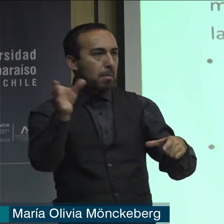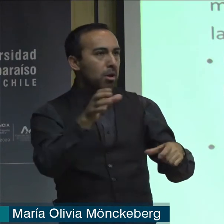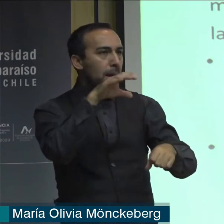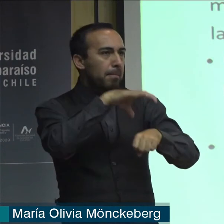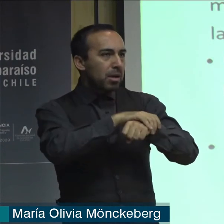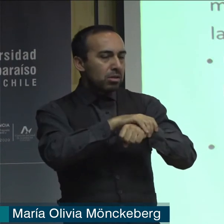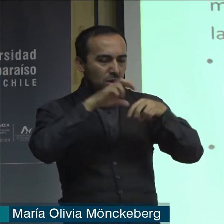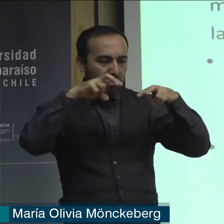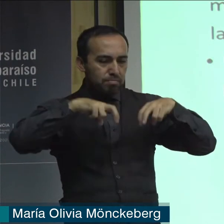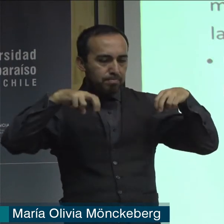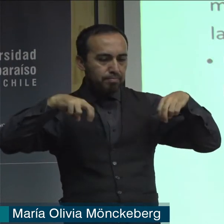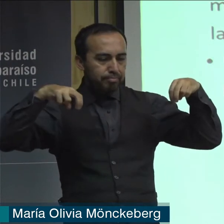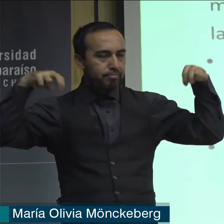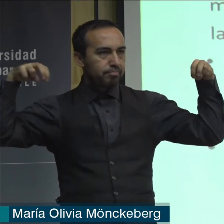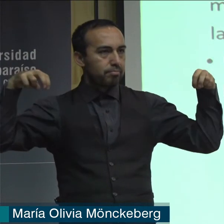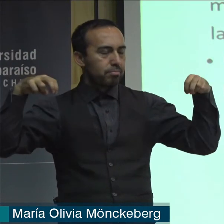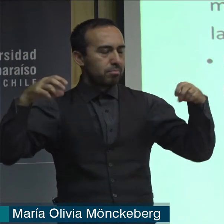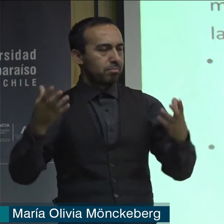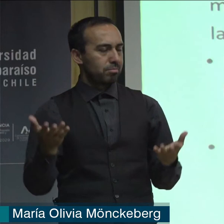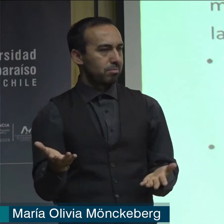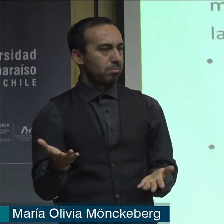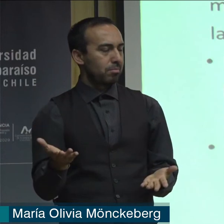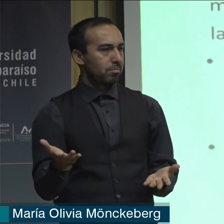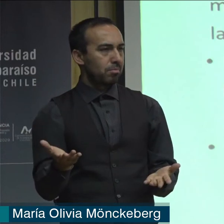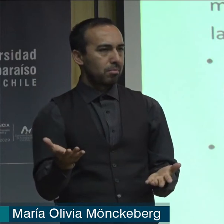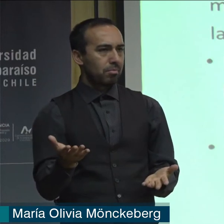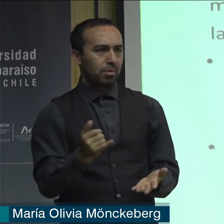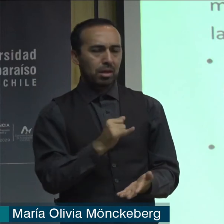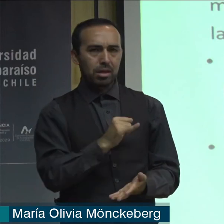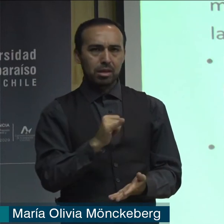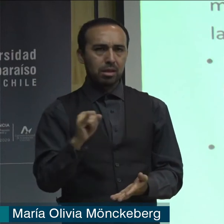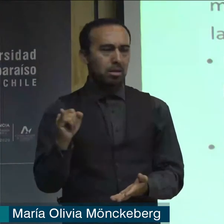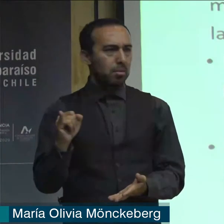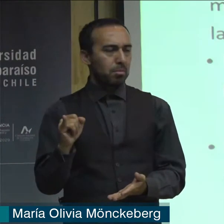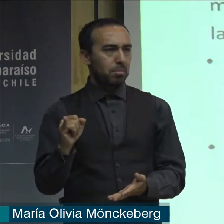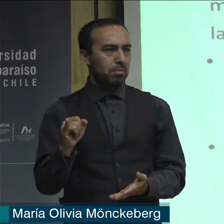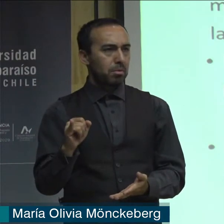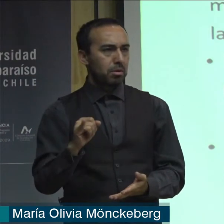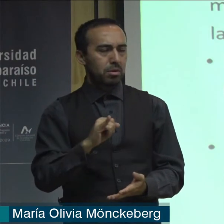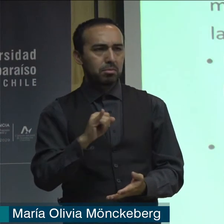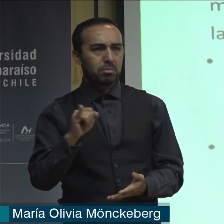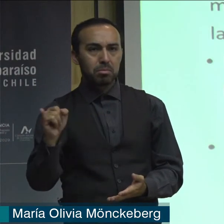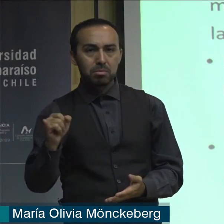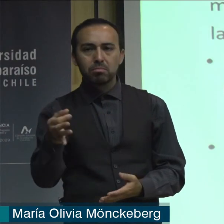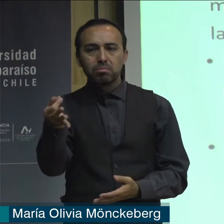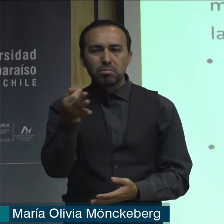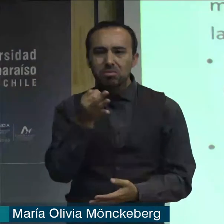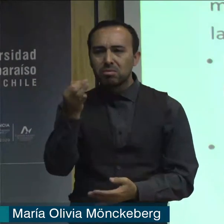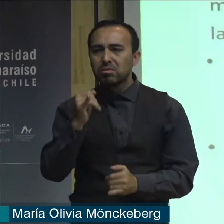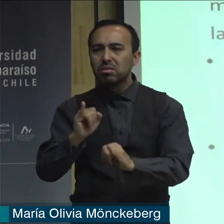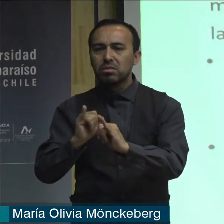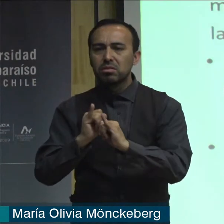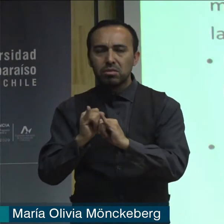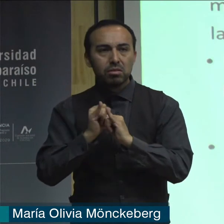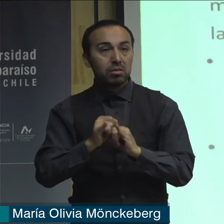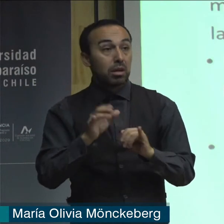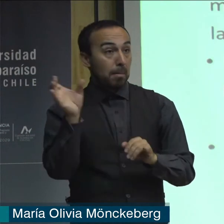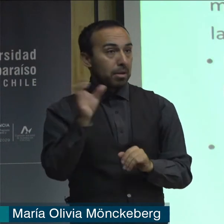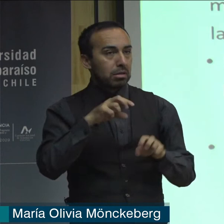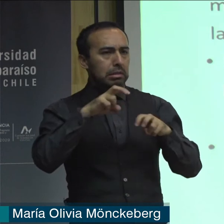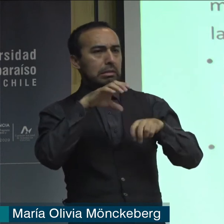y después nos trataban de decir quienes eran demandar números de teléfono para decir